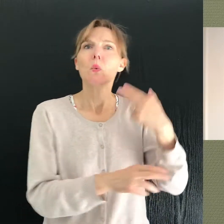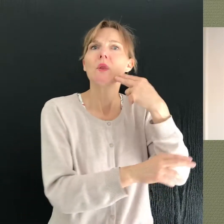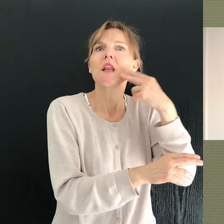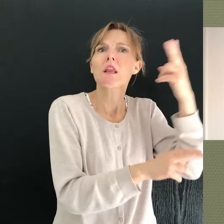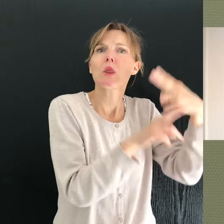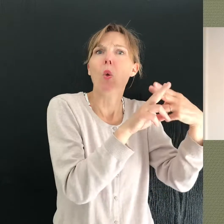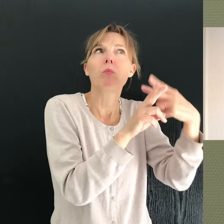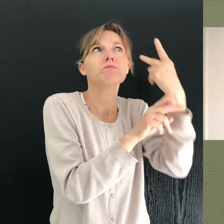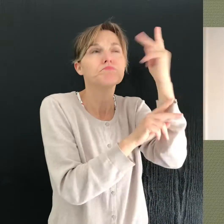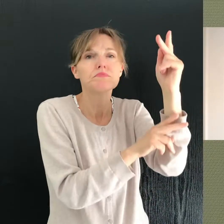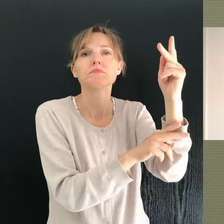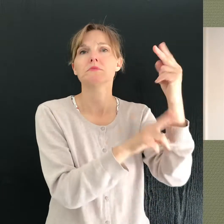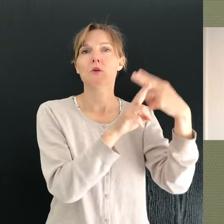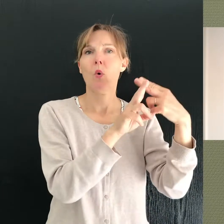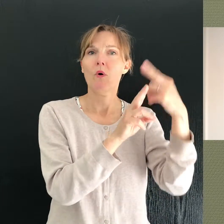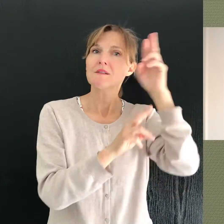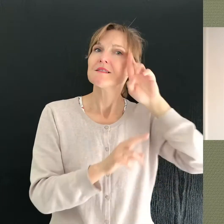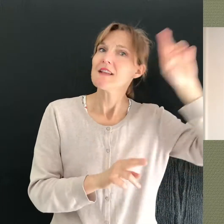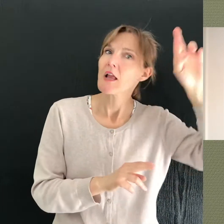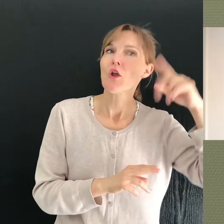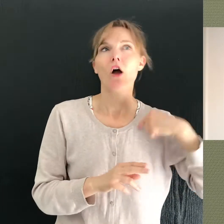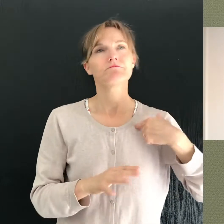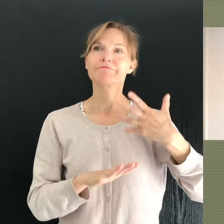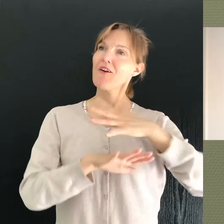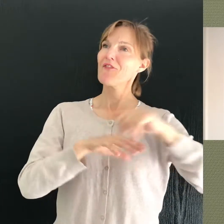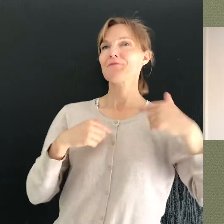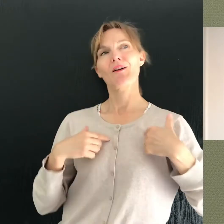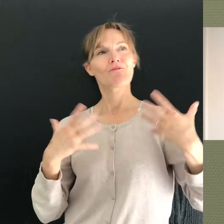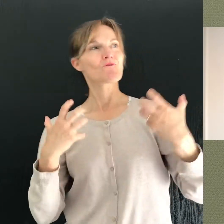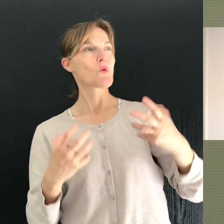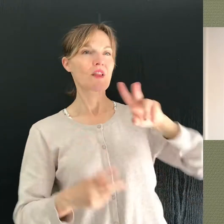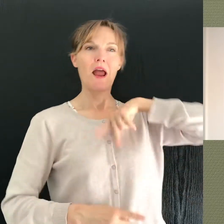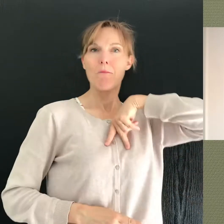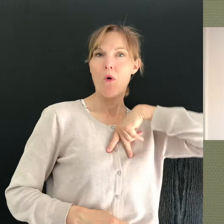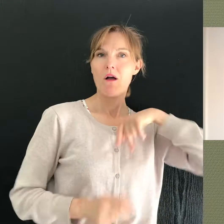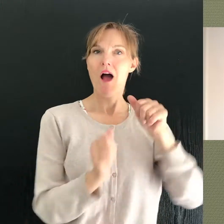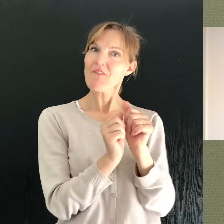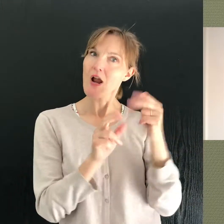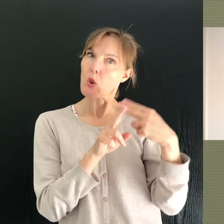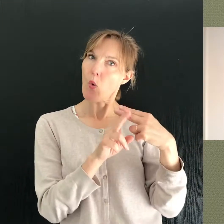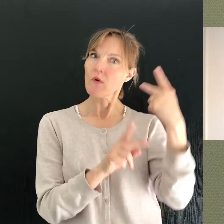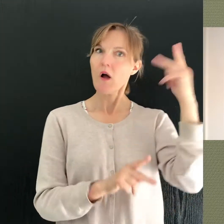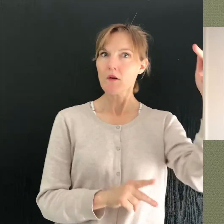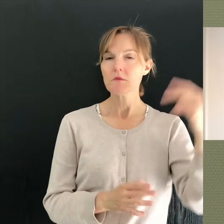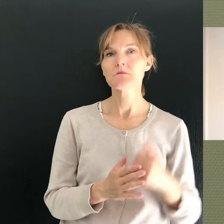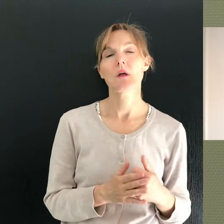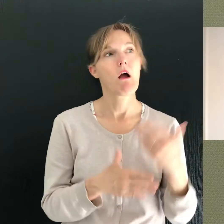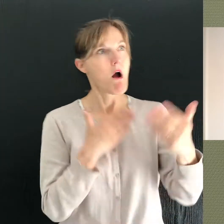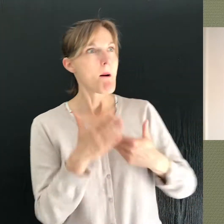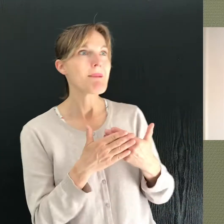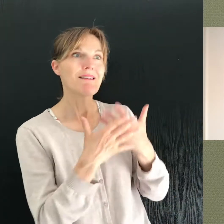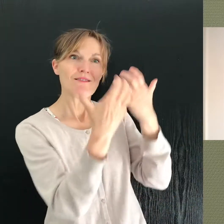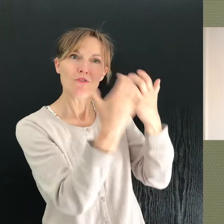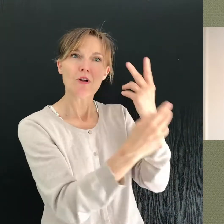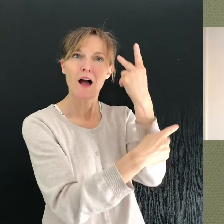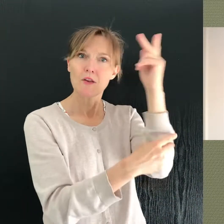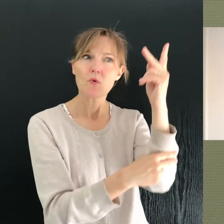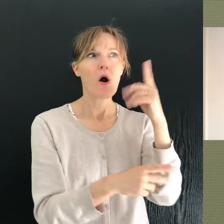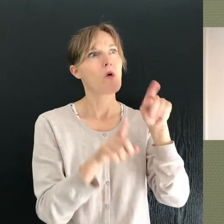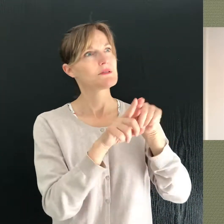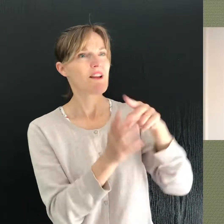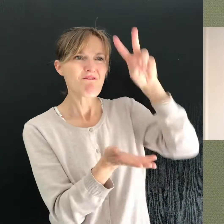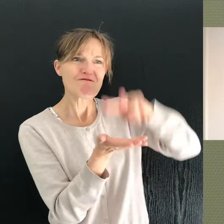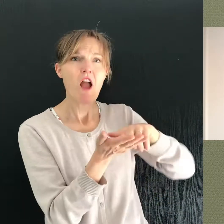le nom du Seigneur, pour faire notre volonté au lieu de faire sa volonté et être réellement ses